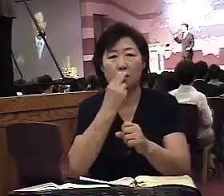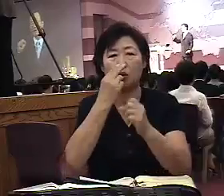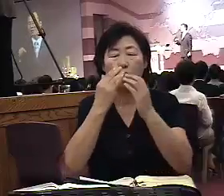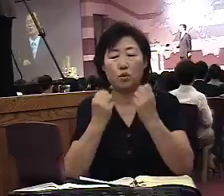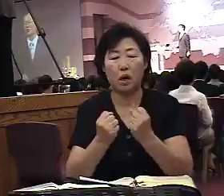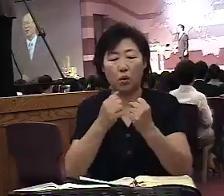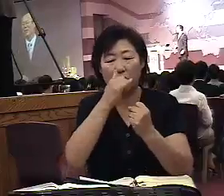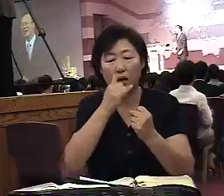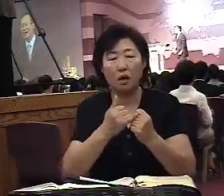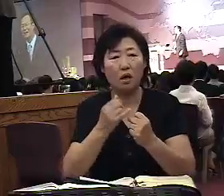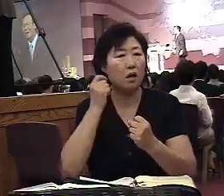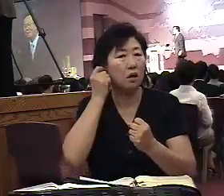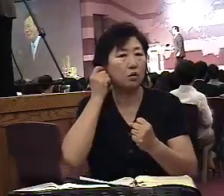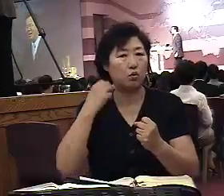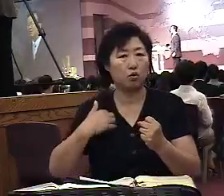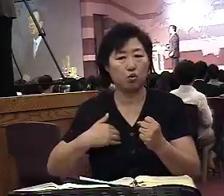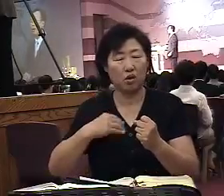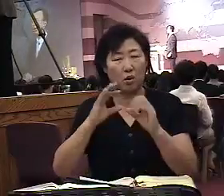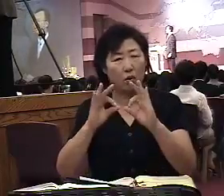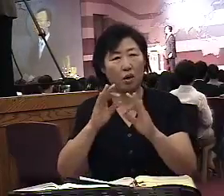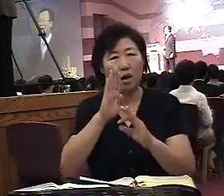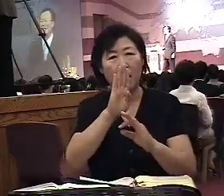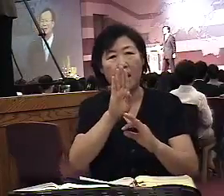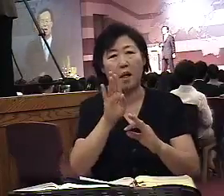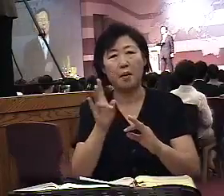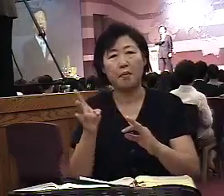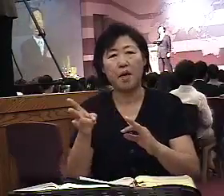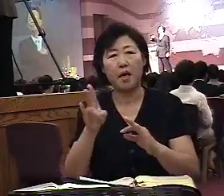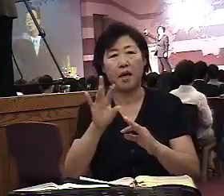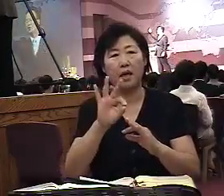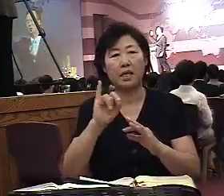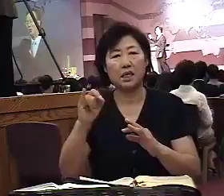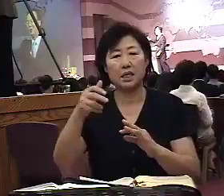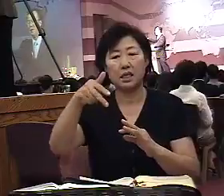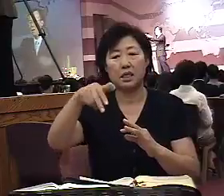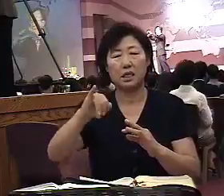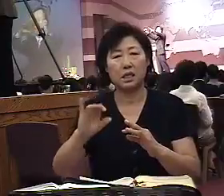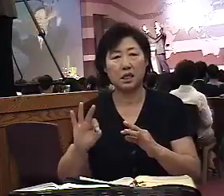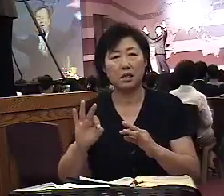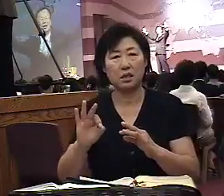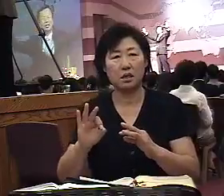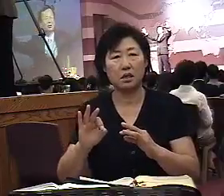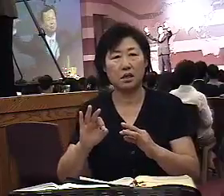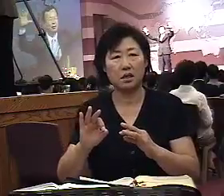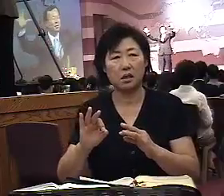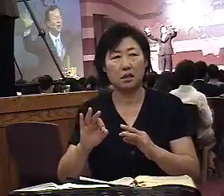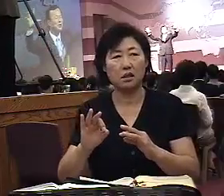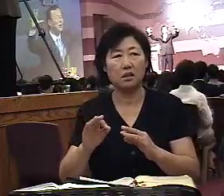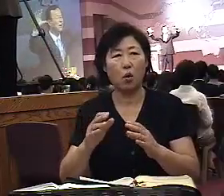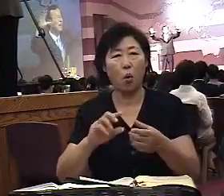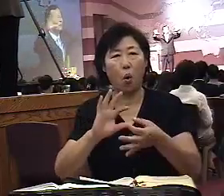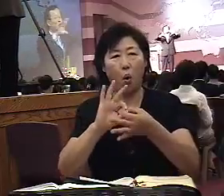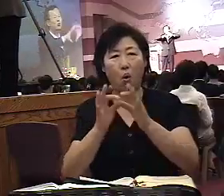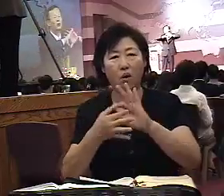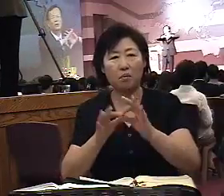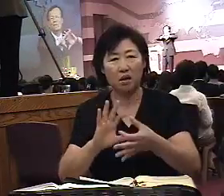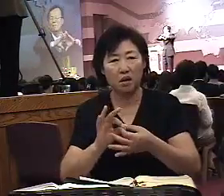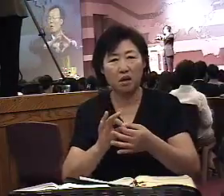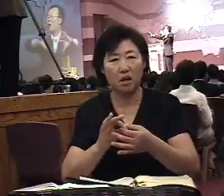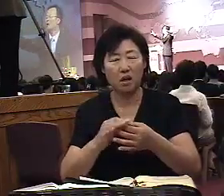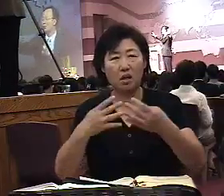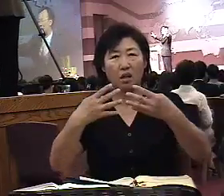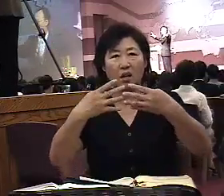믿습니다. 이번에 중국에 보니까 베이징 올림픽을 정말 압도적으로 배너를 붙이면서